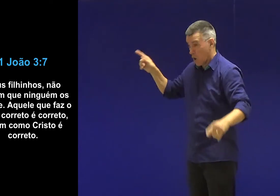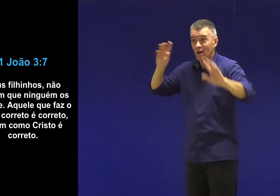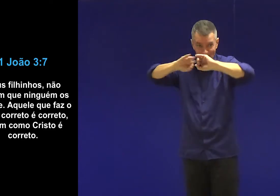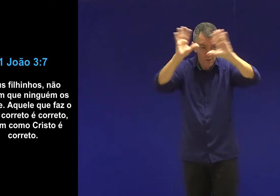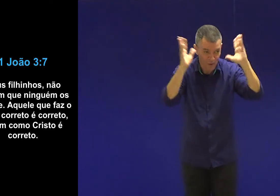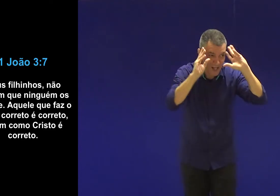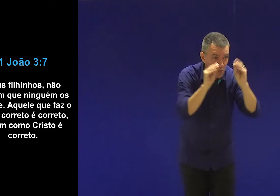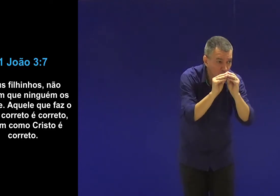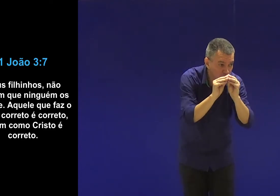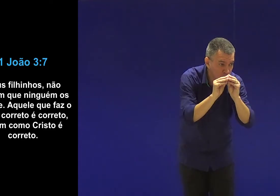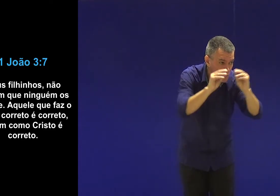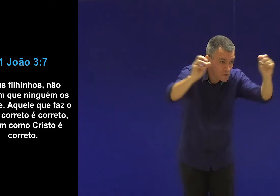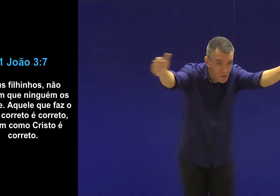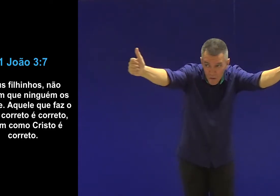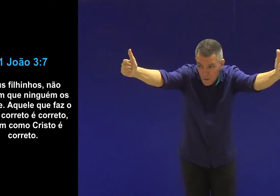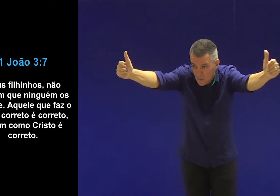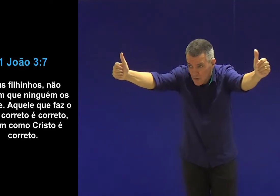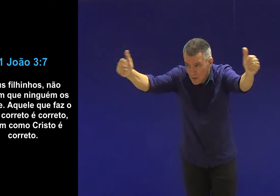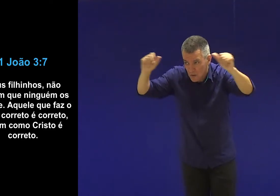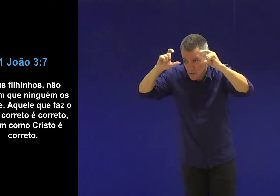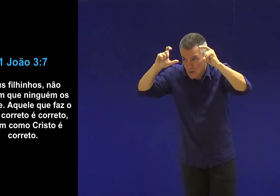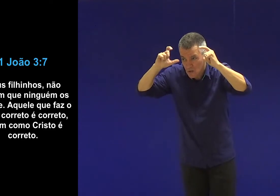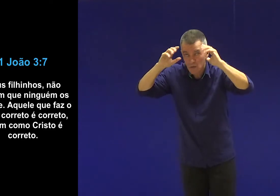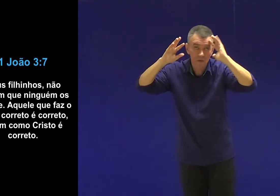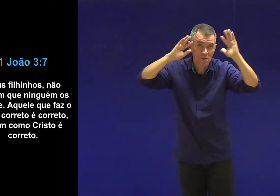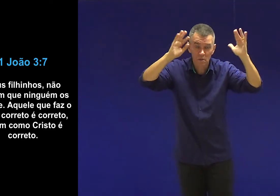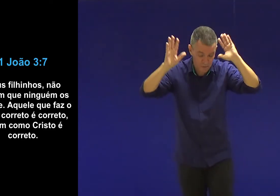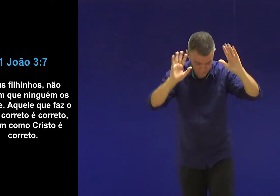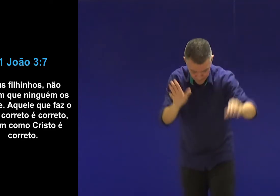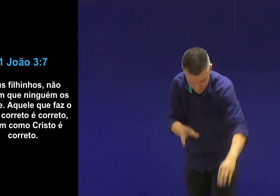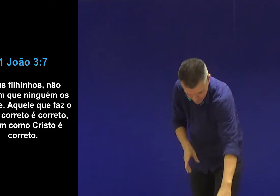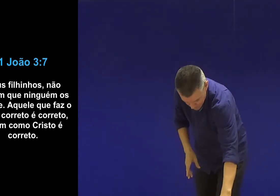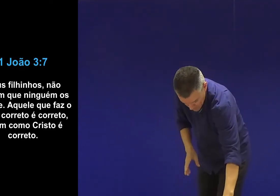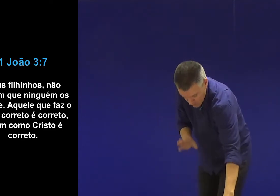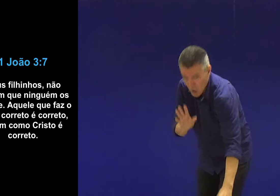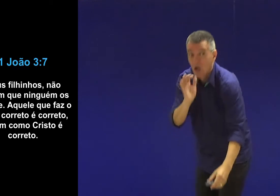Mas ok. Entenderam? Tudo bem? Ok.